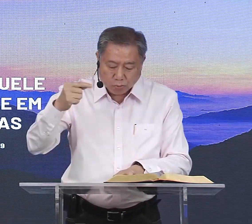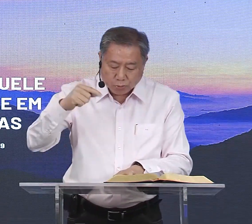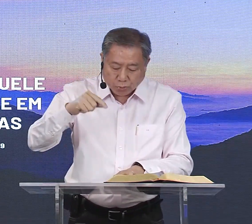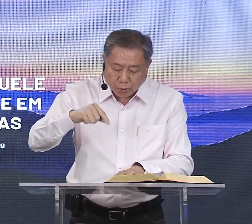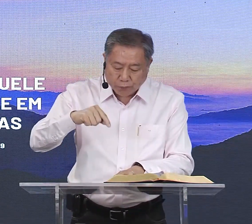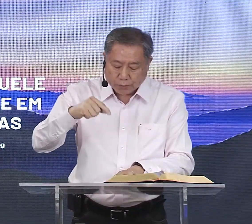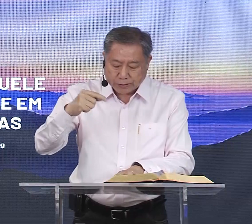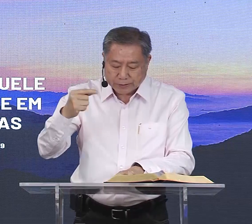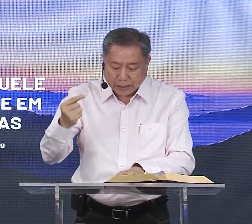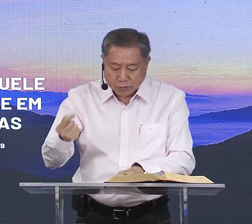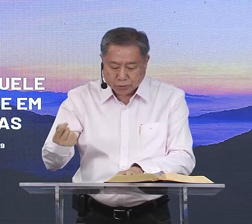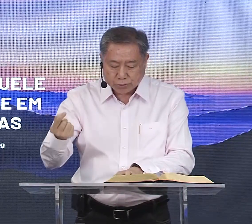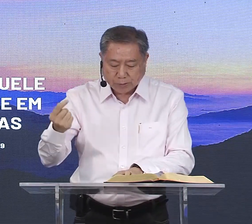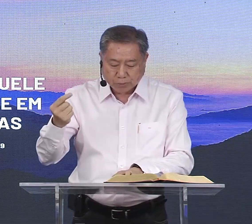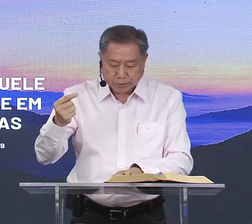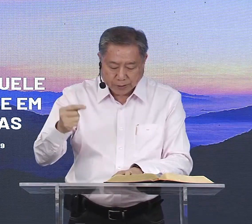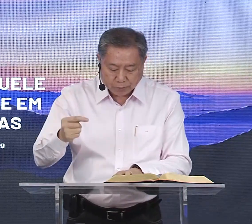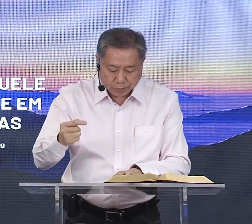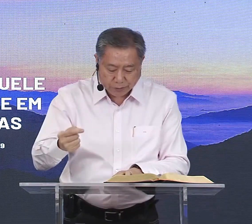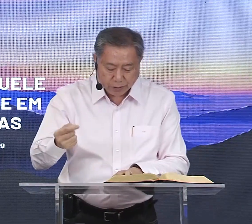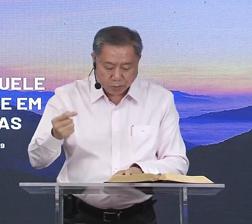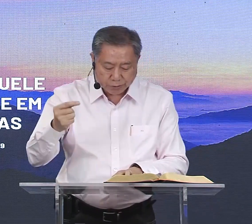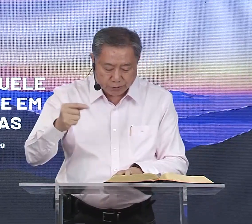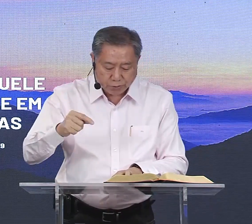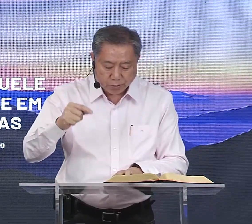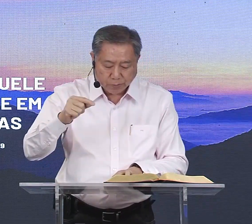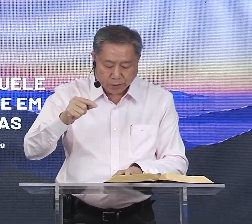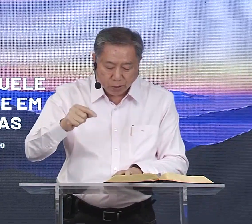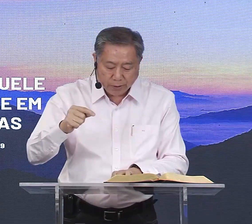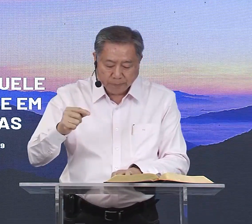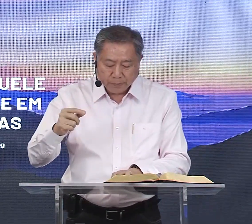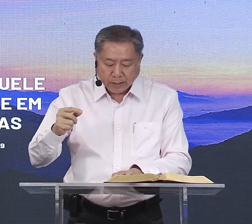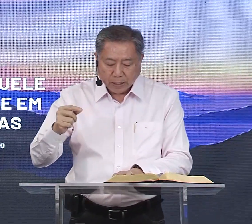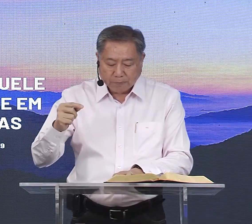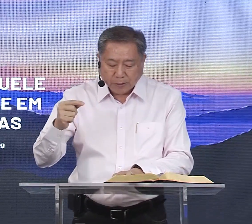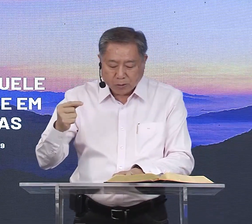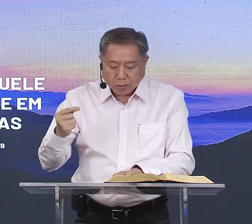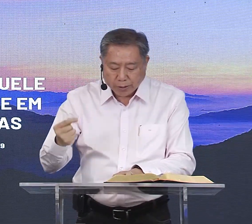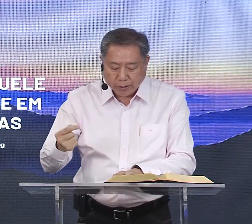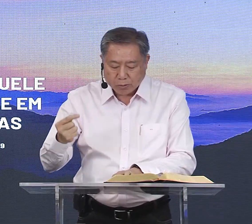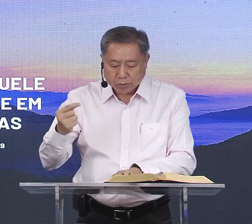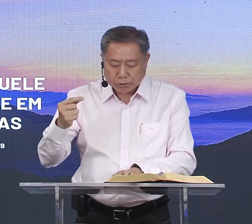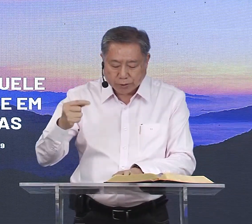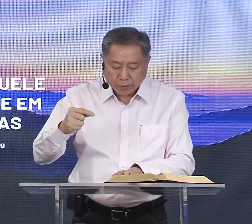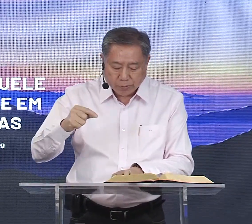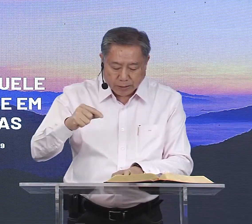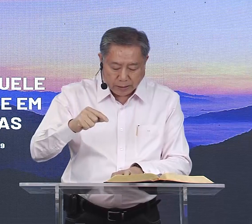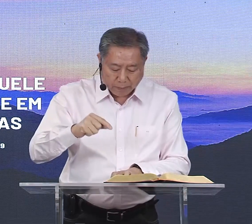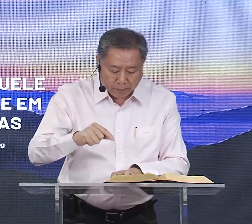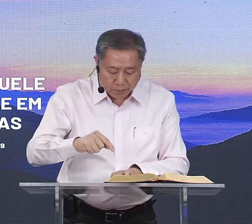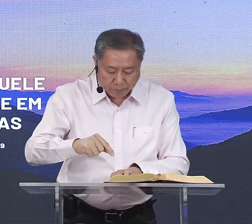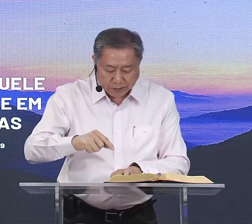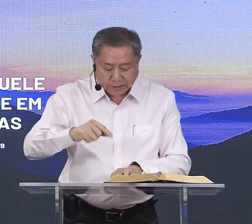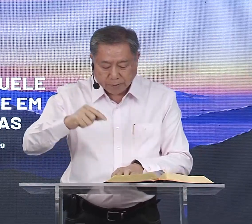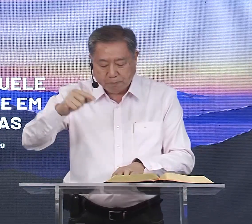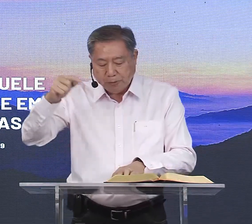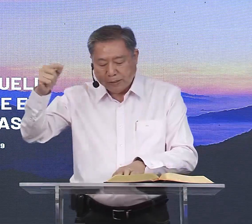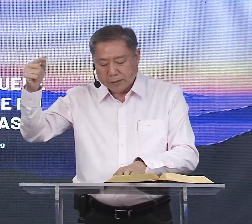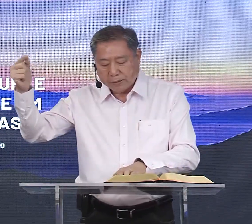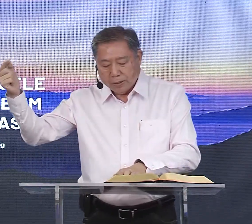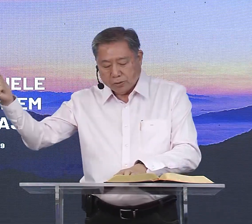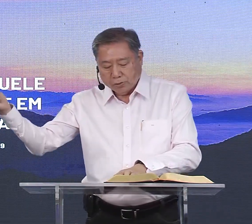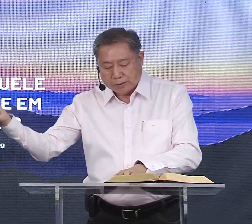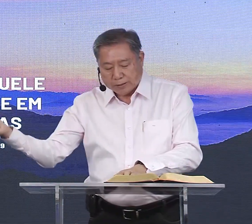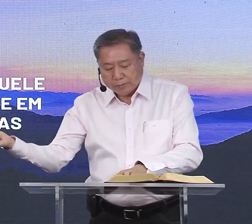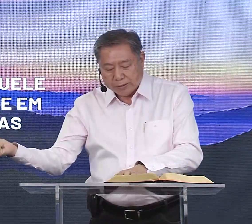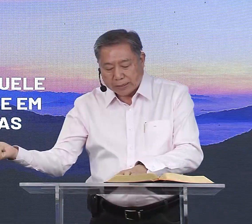qual, como noivo que sai dos seus aposentos, se regozija como herói a percorrer o seu caminho,